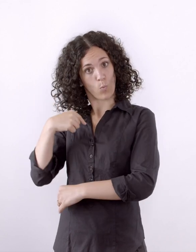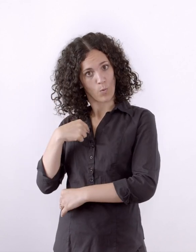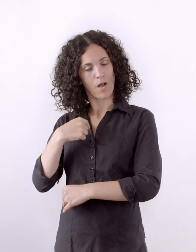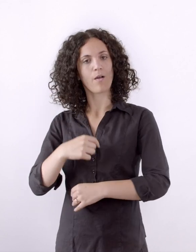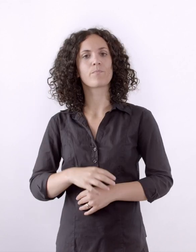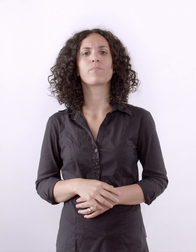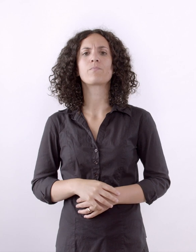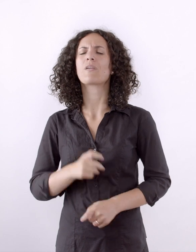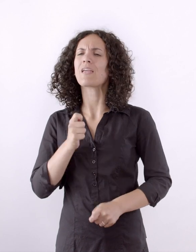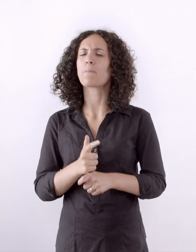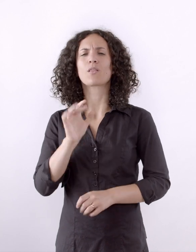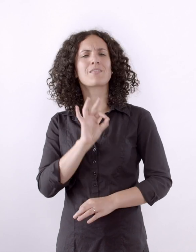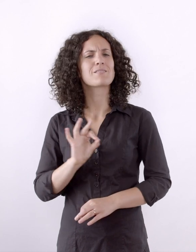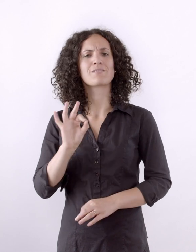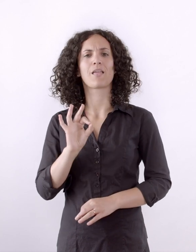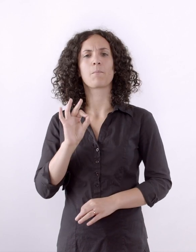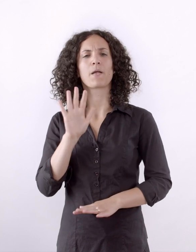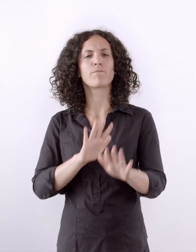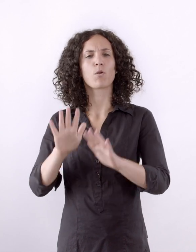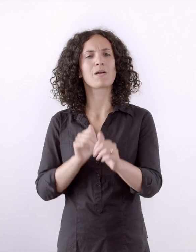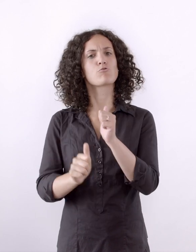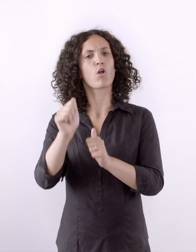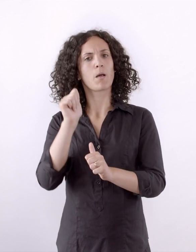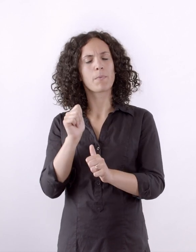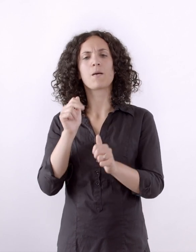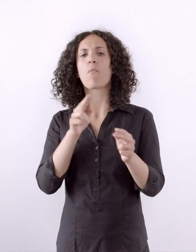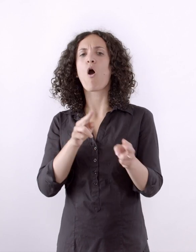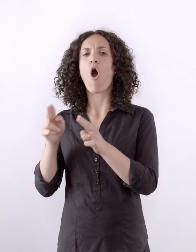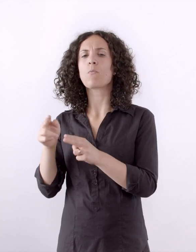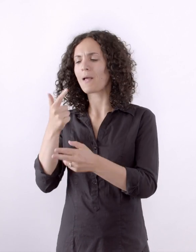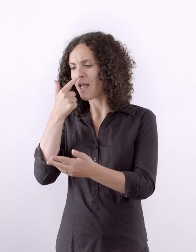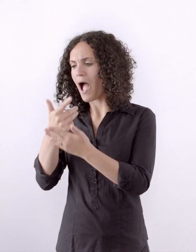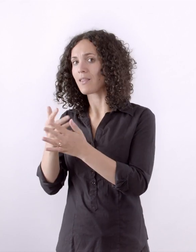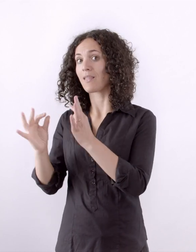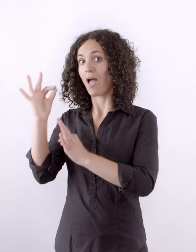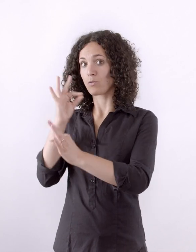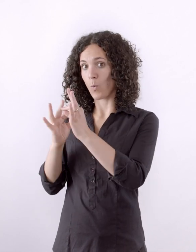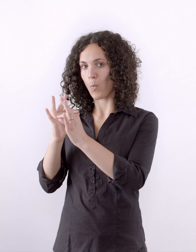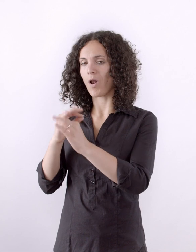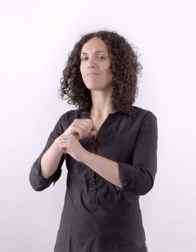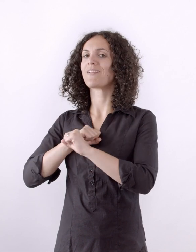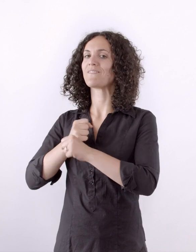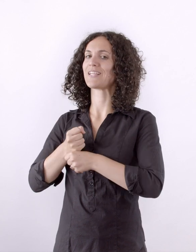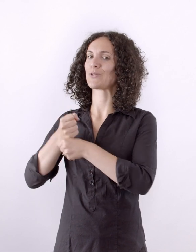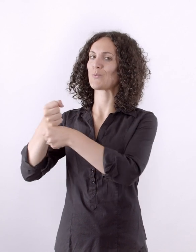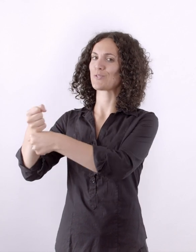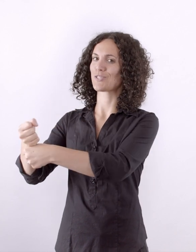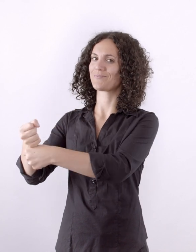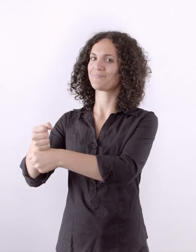gravidanza anche in queste situazioni. Informati in anticipo su quale ospedale fa il caso tuo e affidati a loro con serenità.